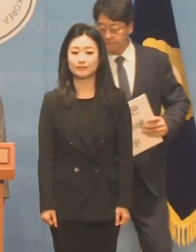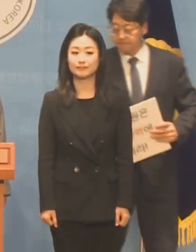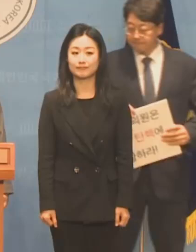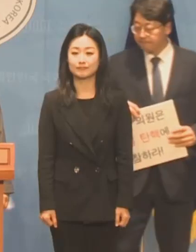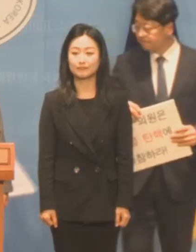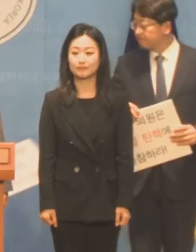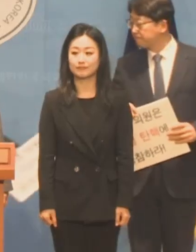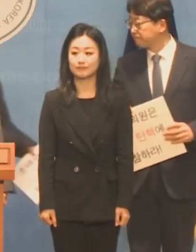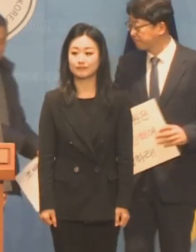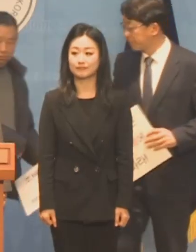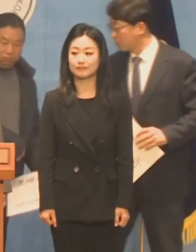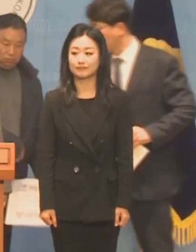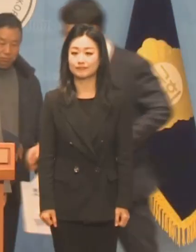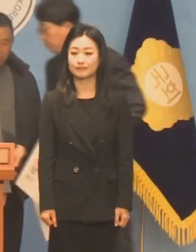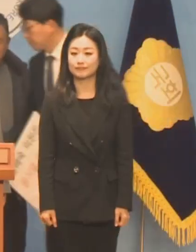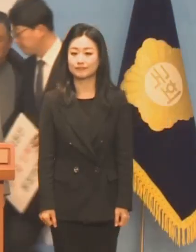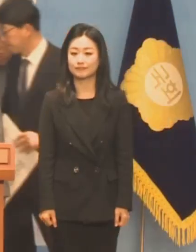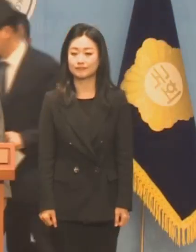의원 미리 쓰시죠.